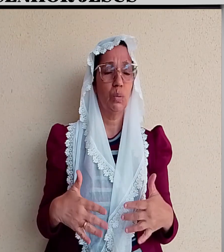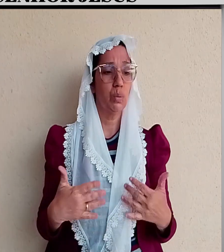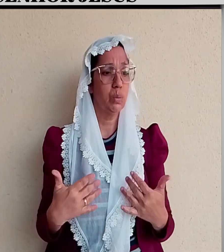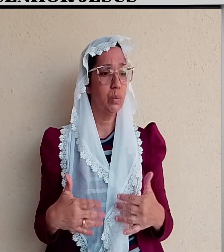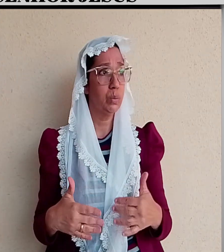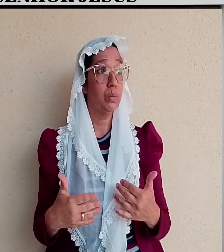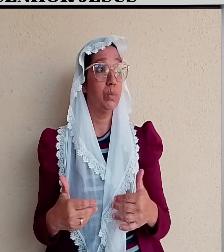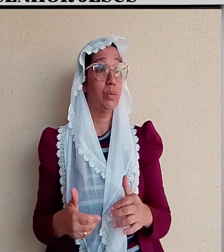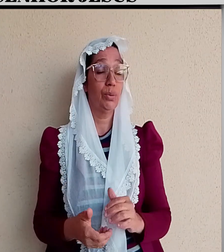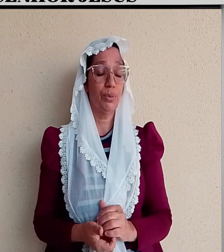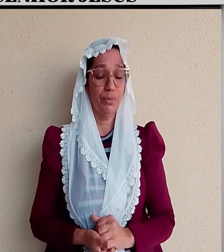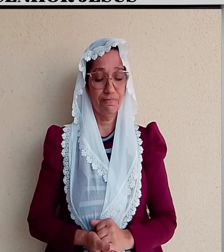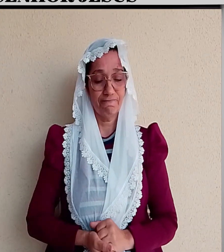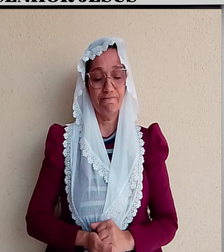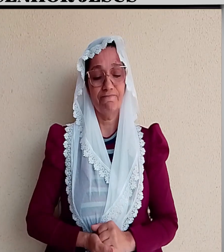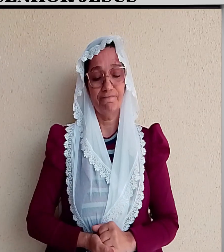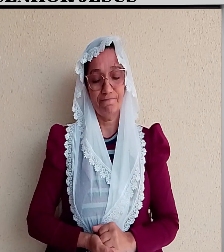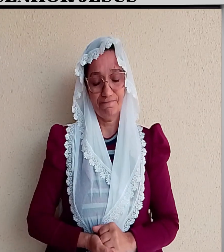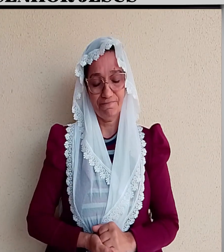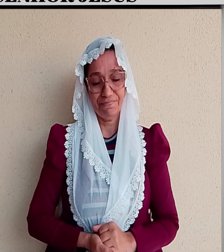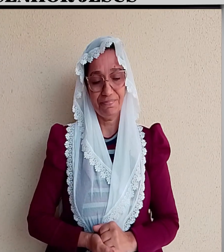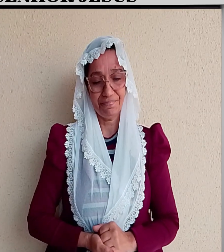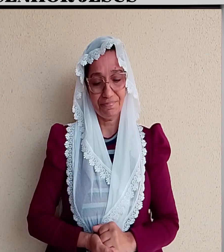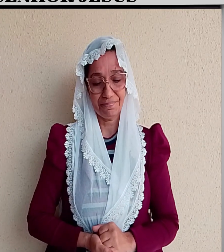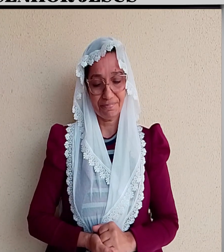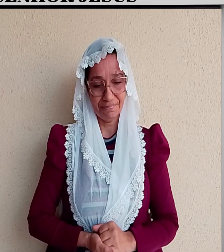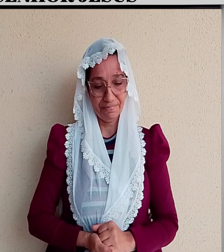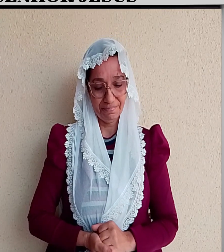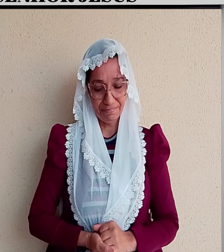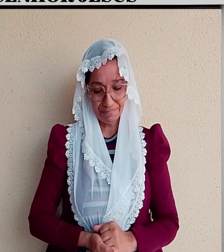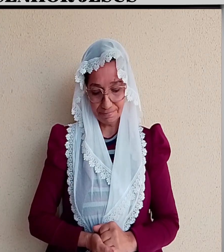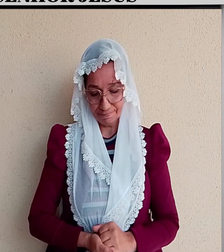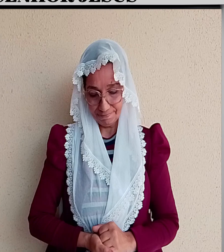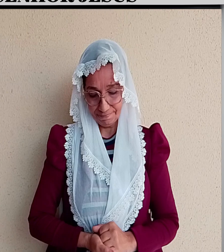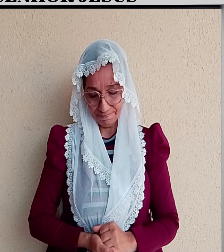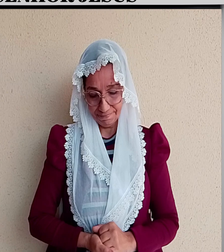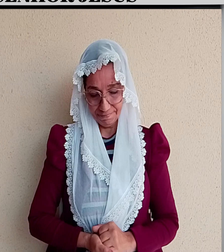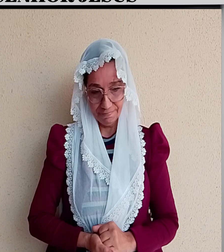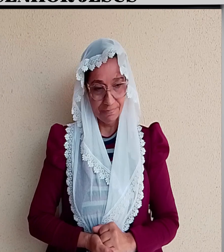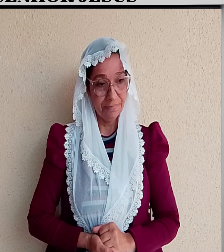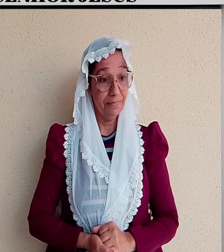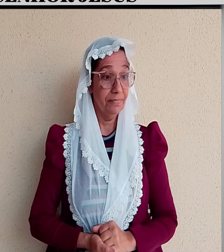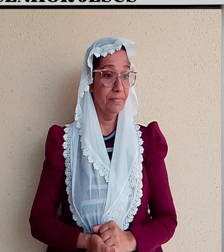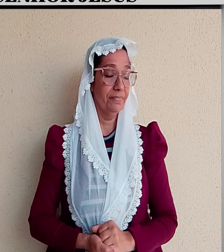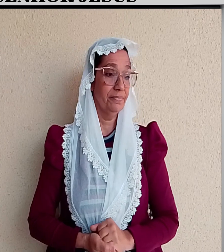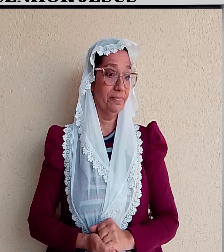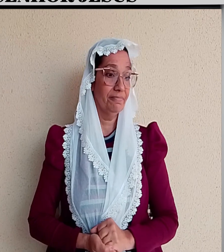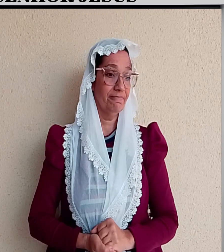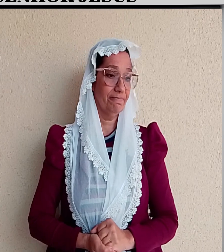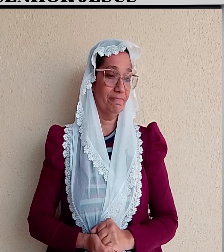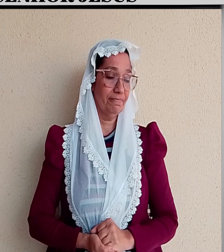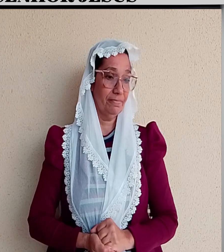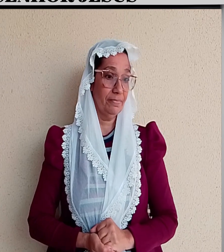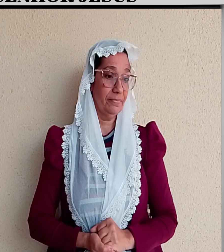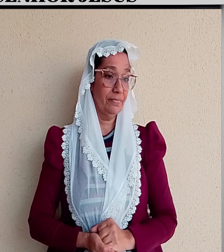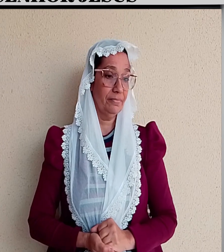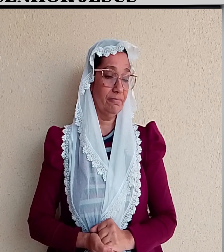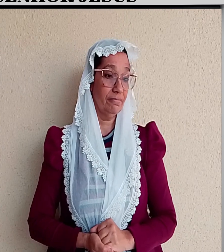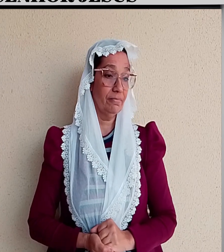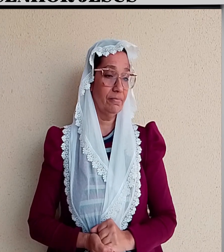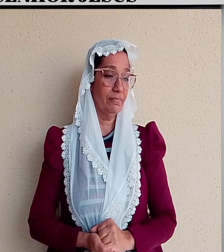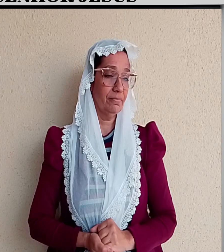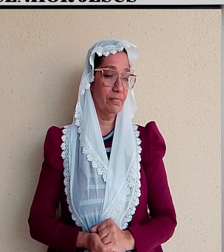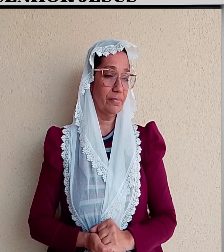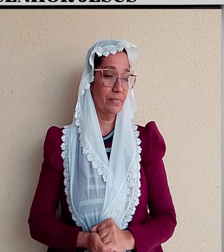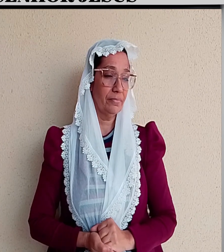Ele, que alguém irá negar a Ele. E este sempre está, aleluia,